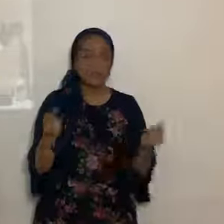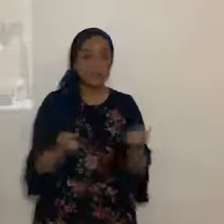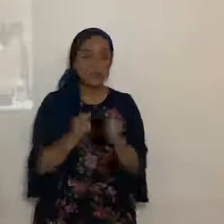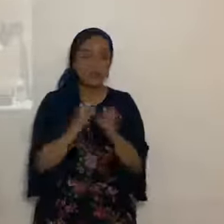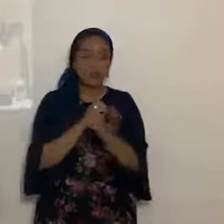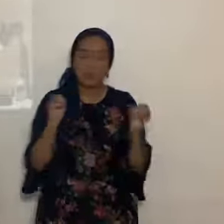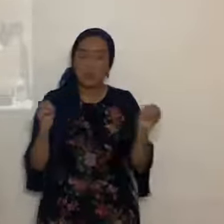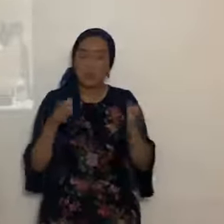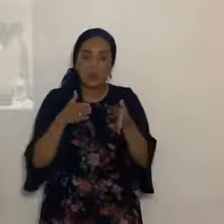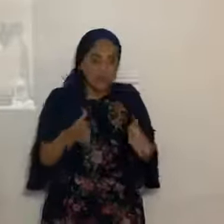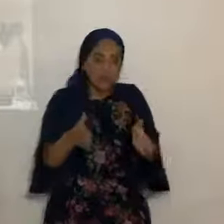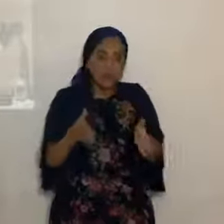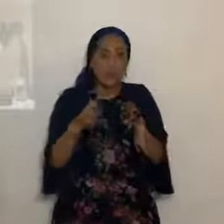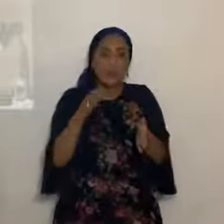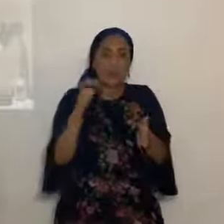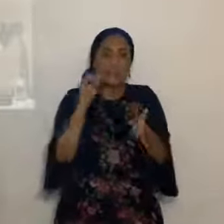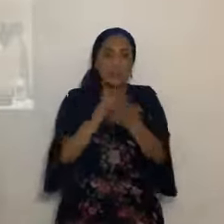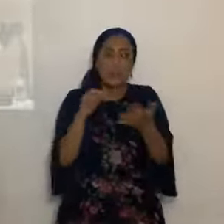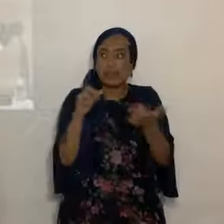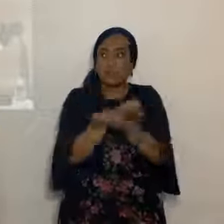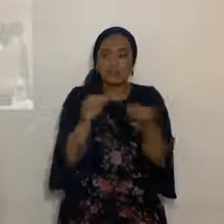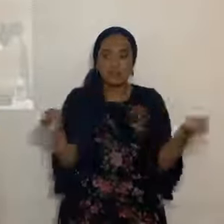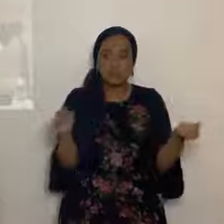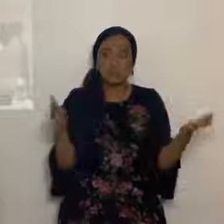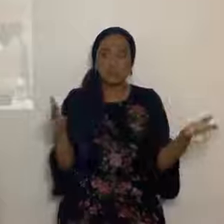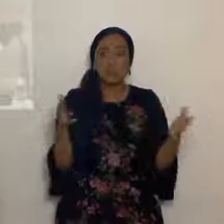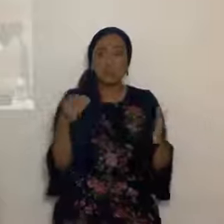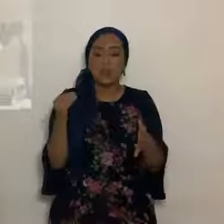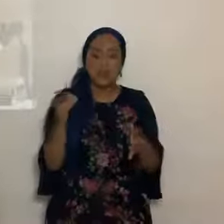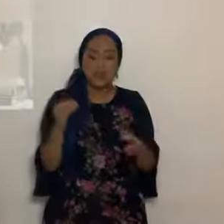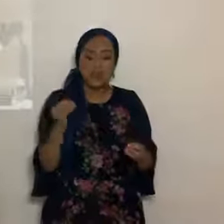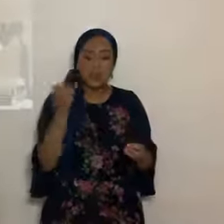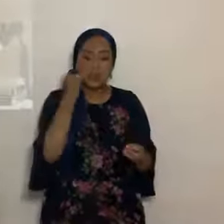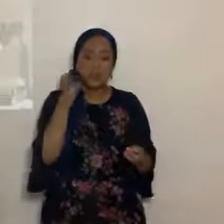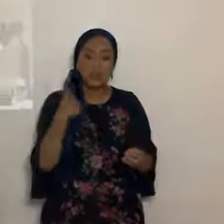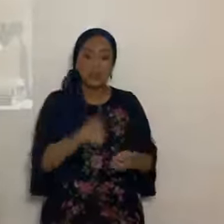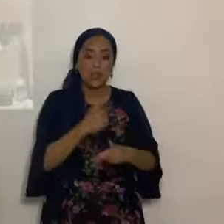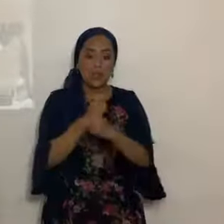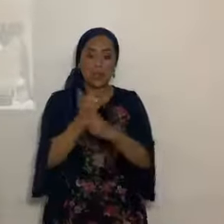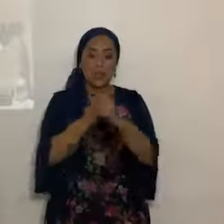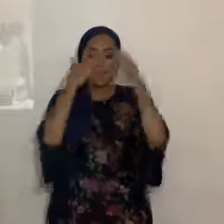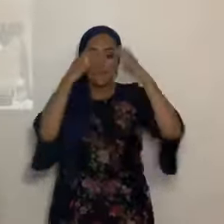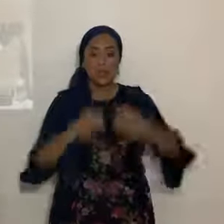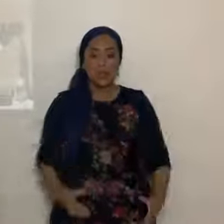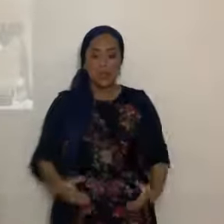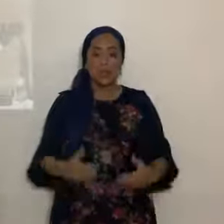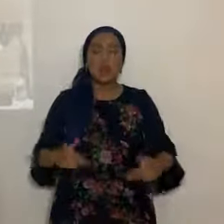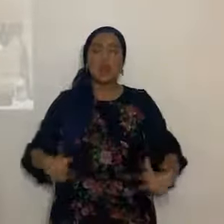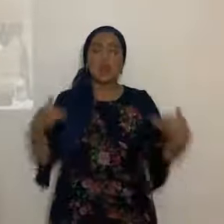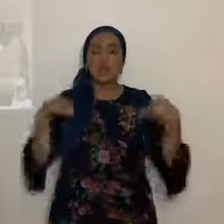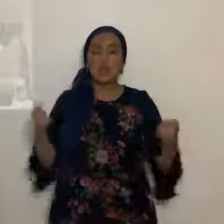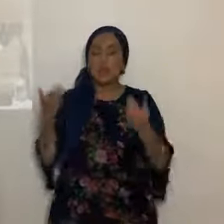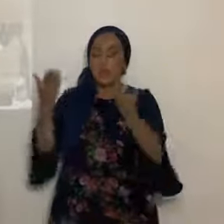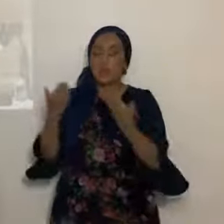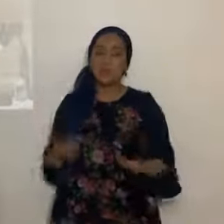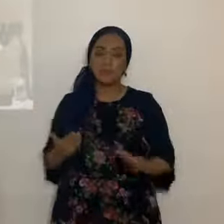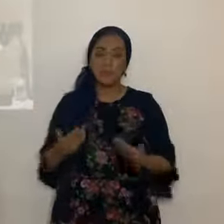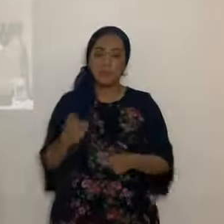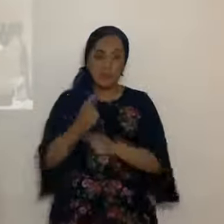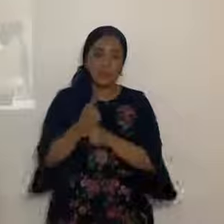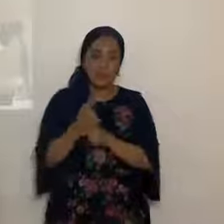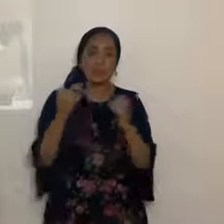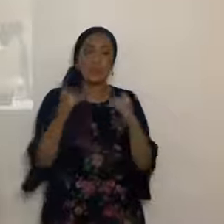ningún aspecto, porque eso es devastador. Y entonces, si nosotros nos cuidamos, así viene la salud divina.